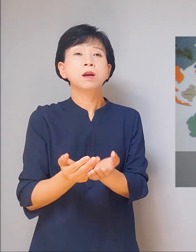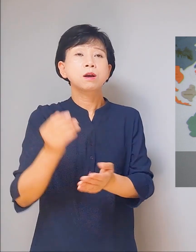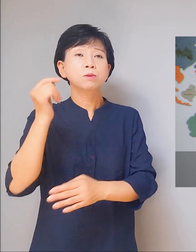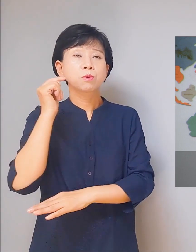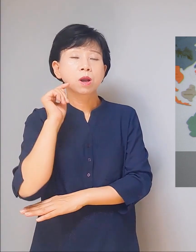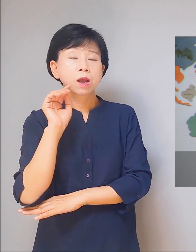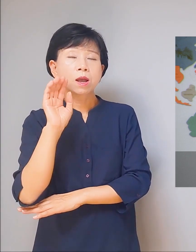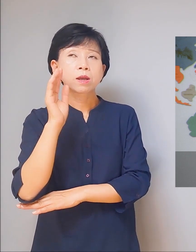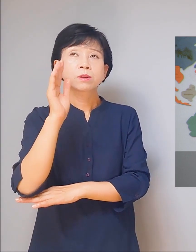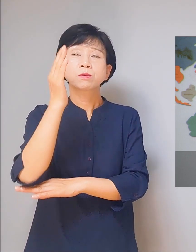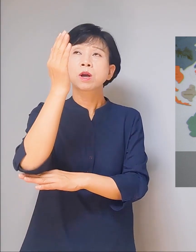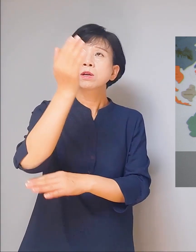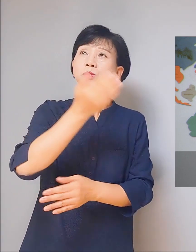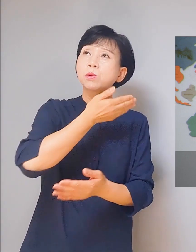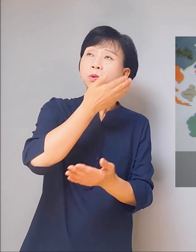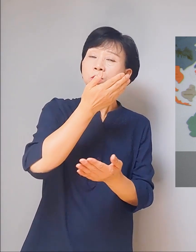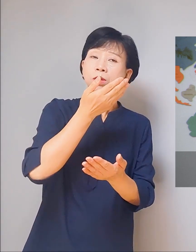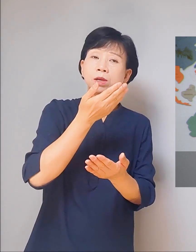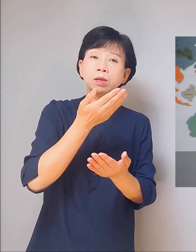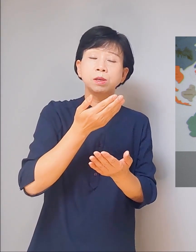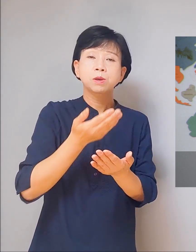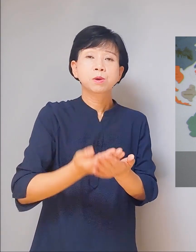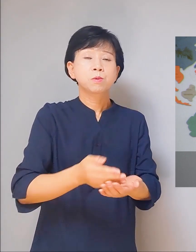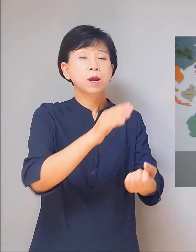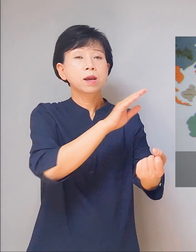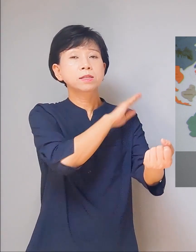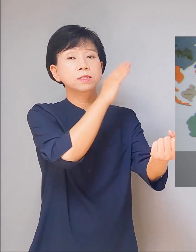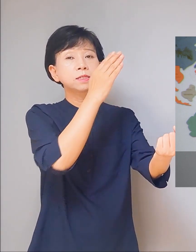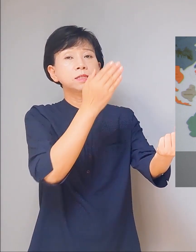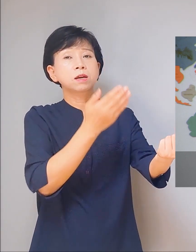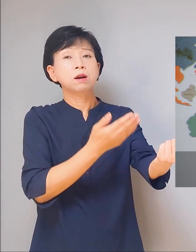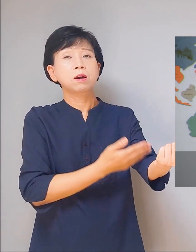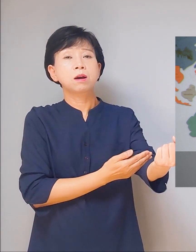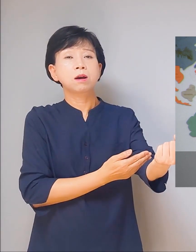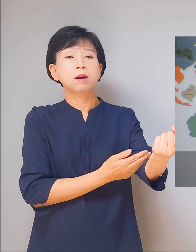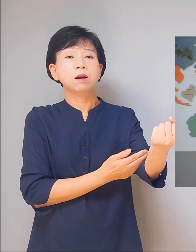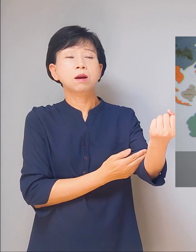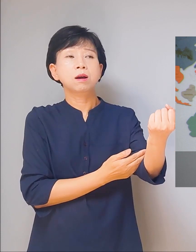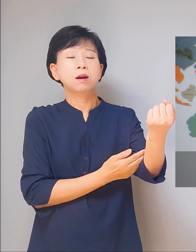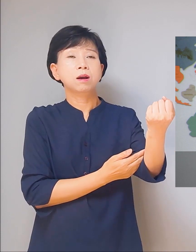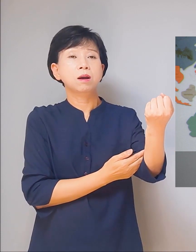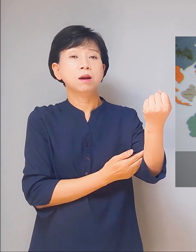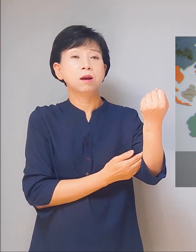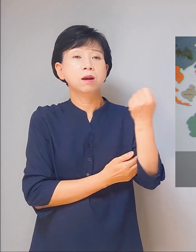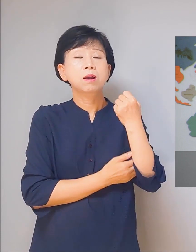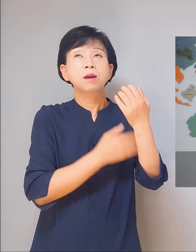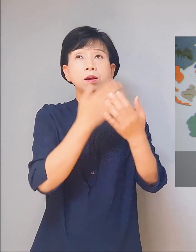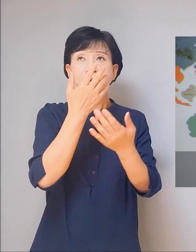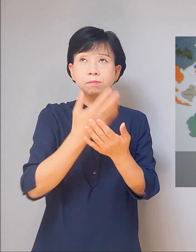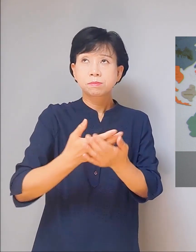모든 영광과 존귀와 능력